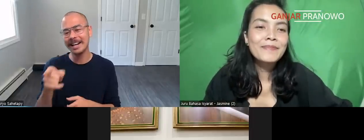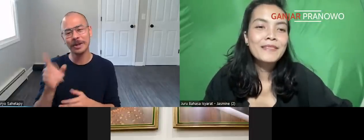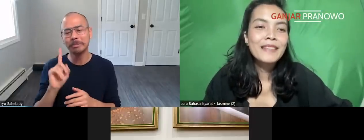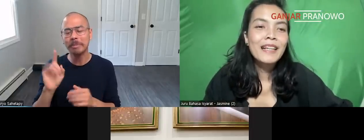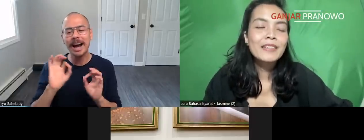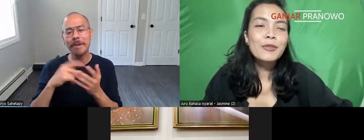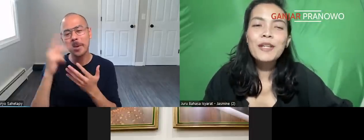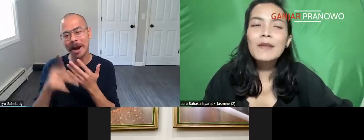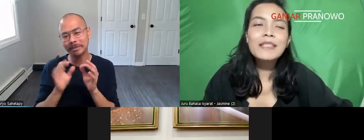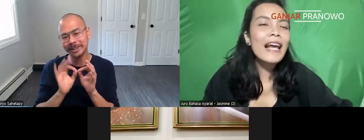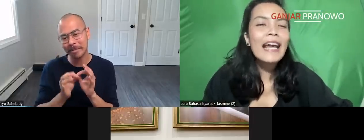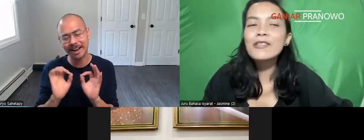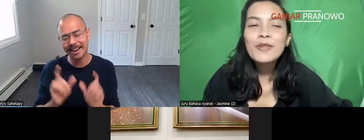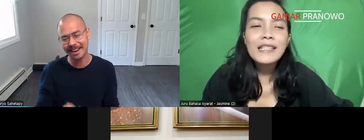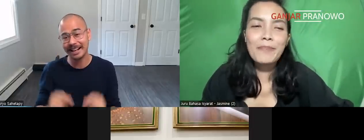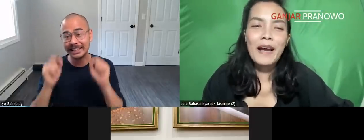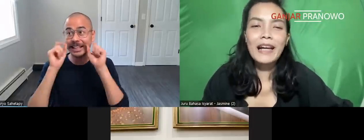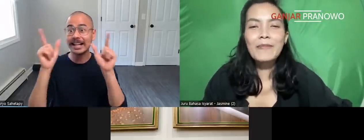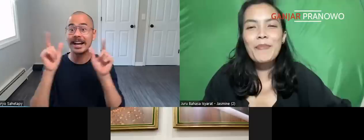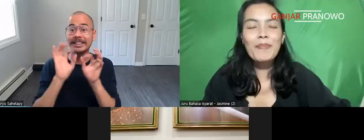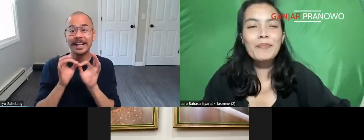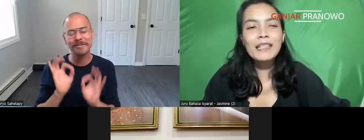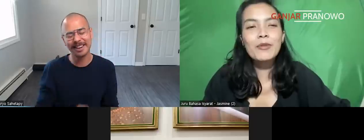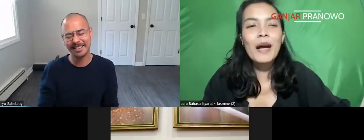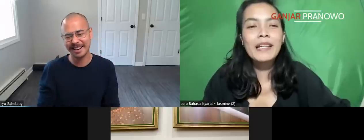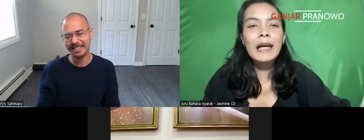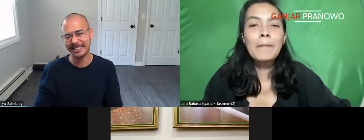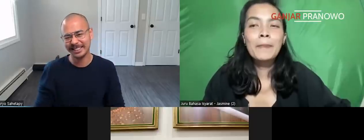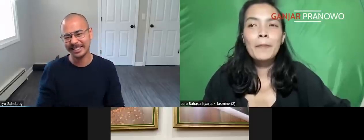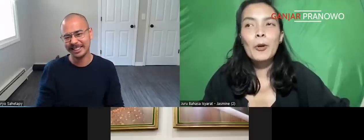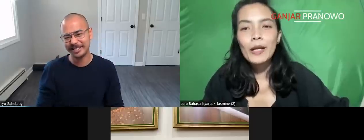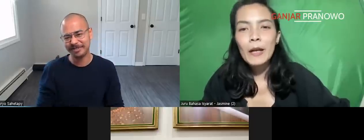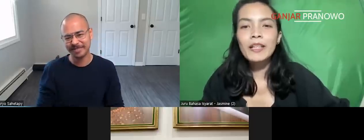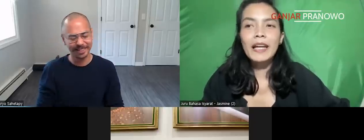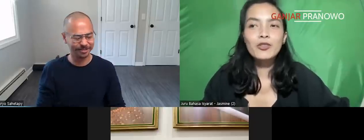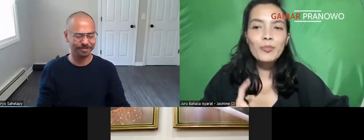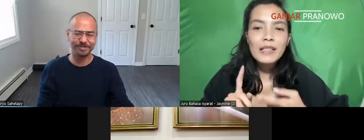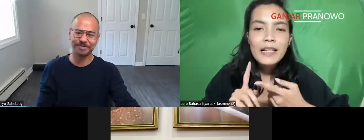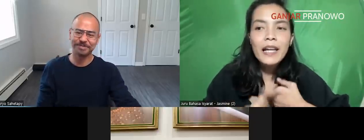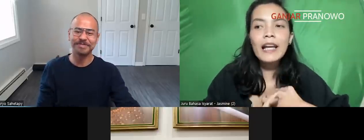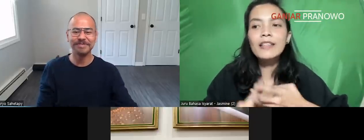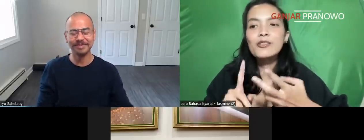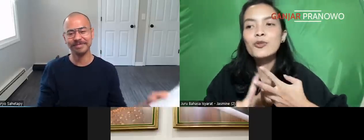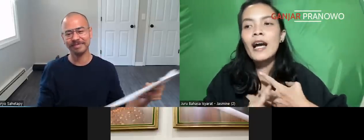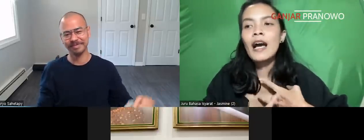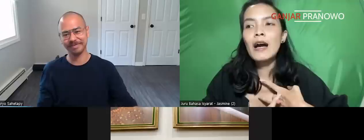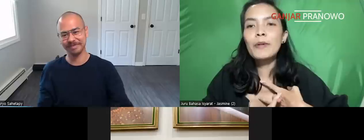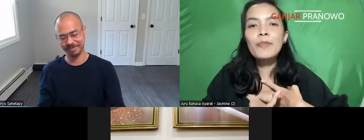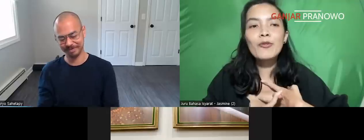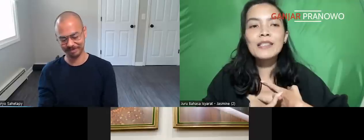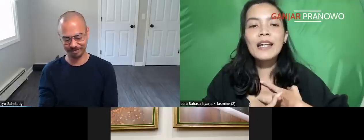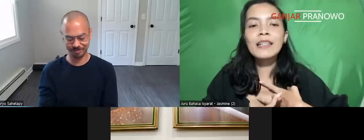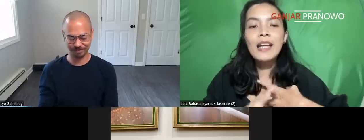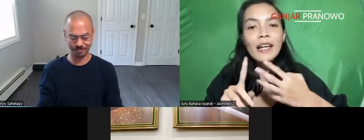em sebetulnya enggak bisa nyalahin juga sih Pak karena memang masih belum ada program terkait Jur bahasa isyarat dan juga